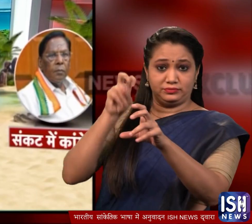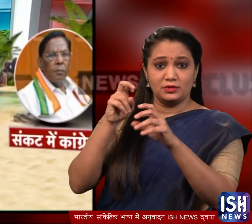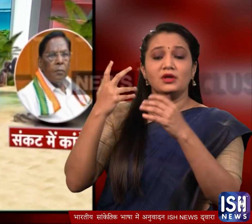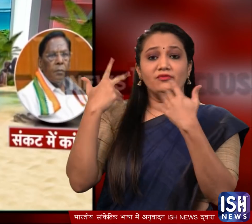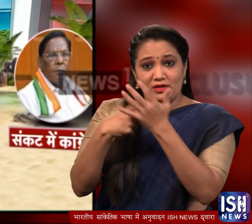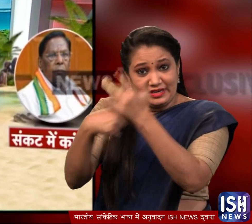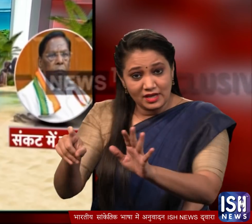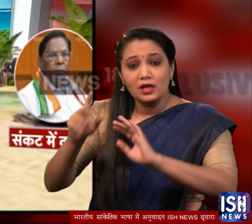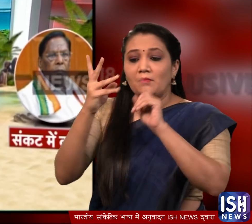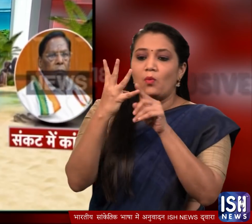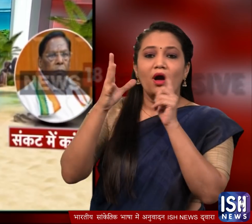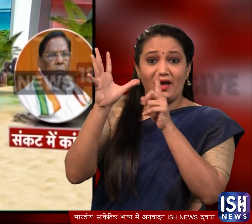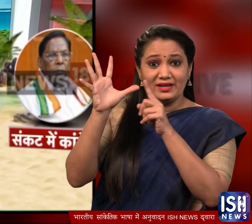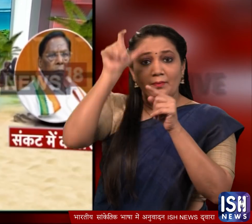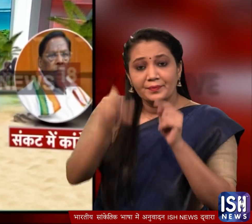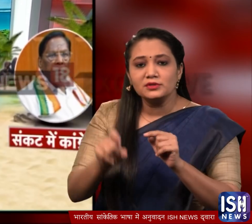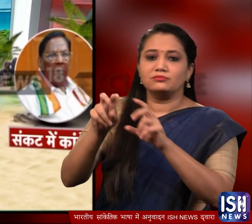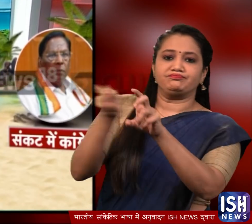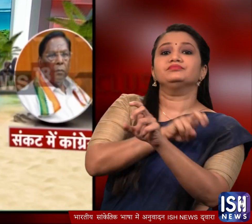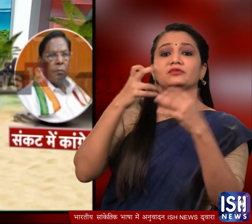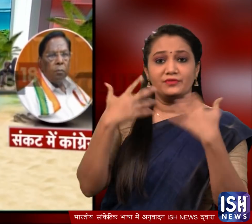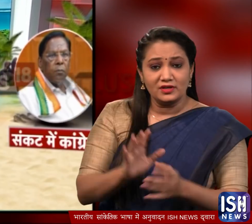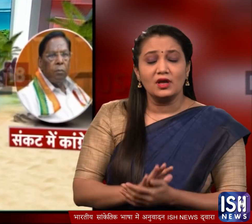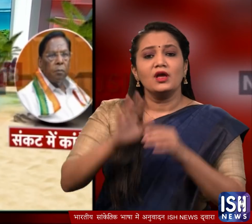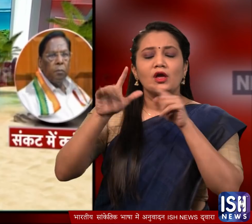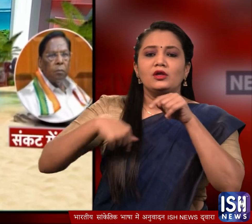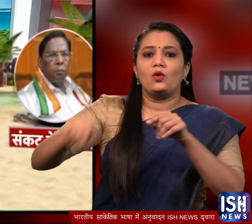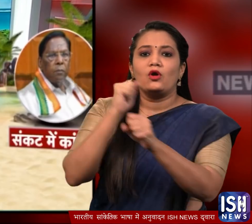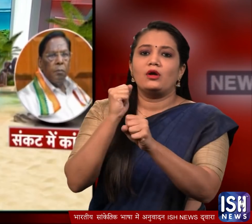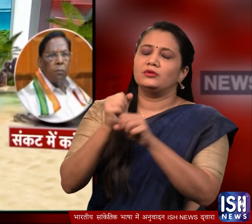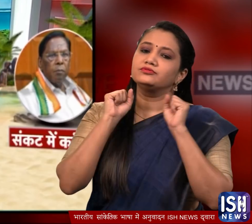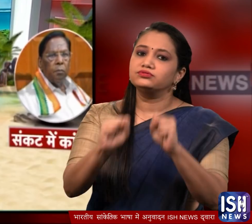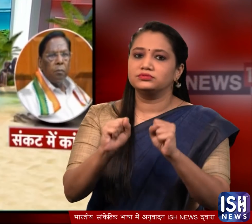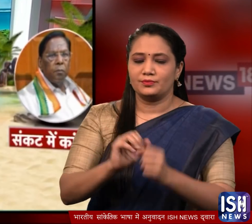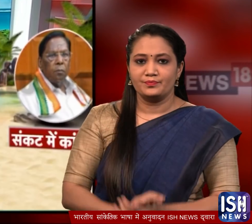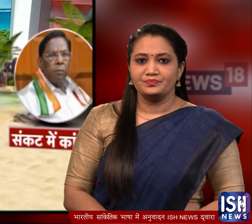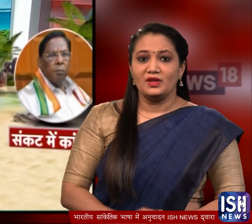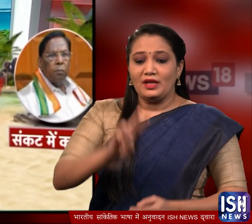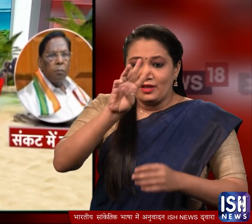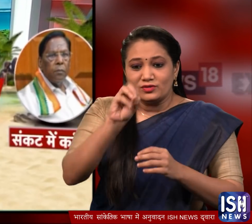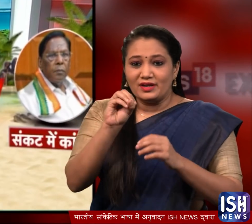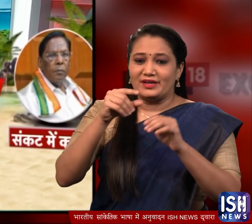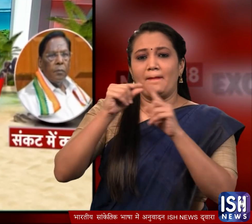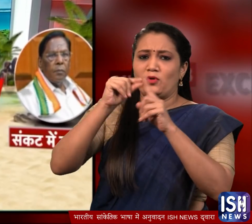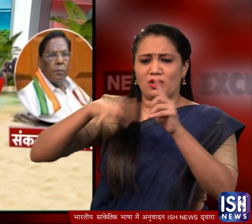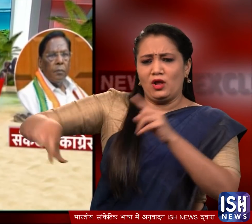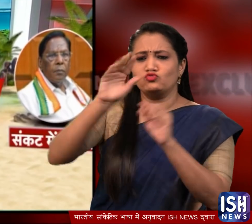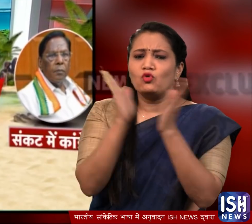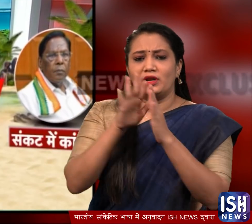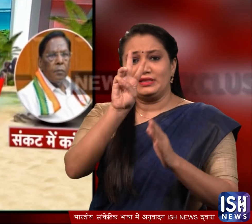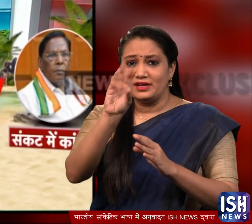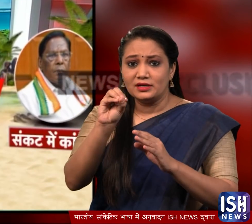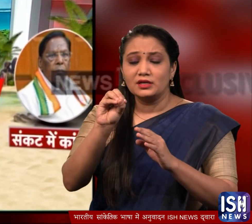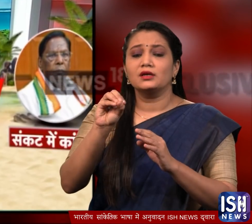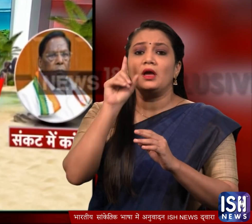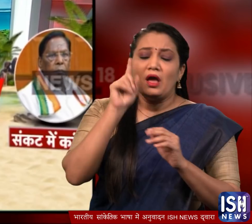1 विधायक के अयोग्य घोषित होने की वजह से नारायणसामी सरकार पर संकट मंडराने लगा है, क्योंकि अब 30 सदस्यों वाली पुदुचेरी विधानसभा